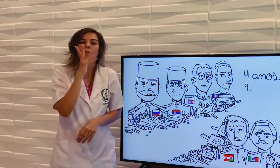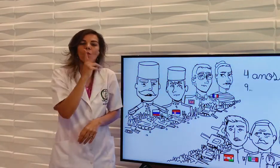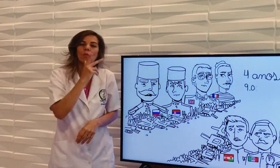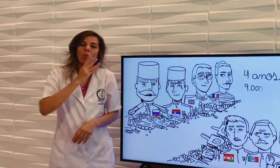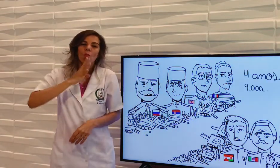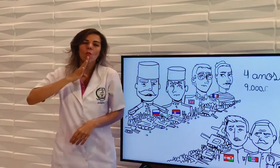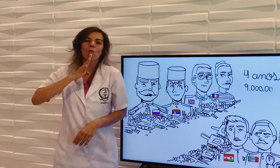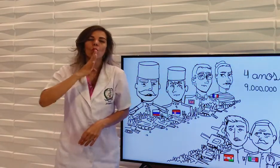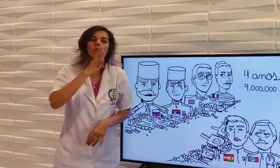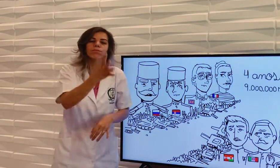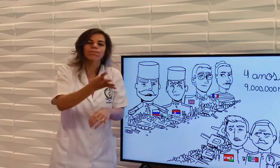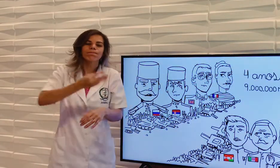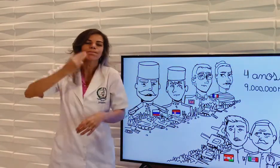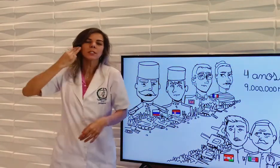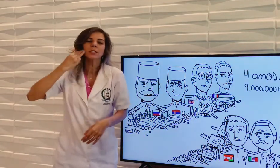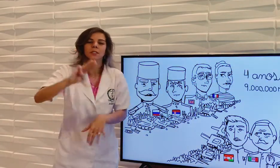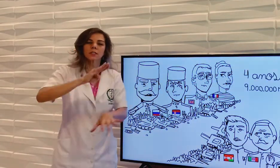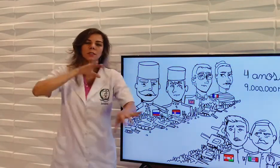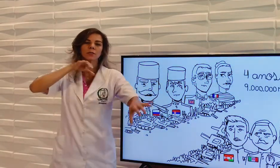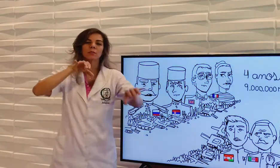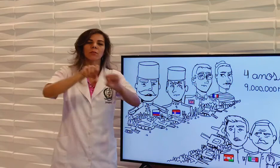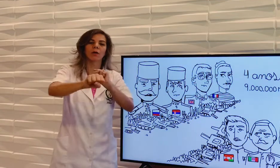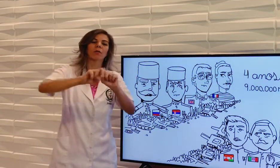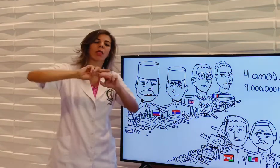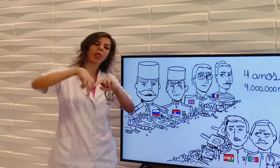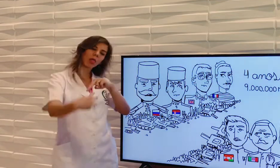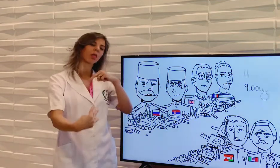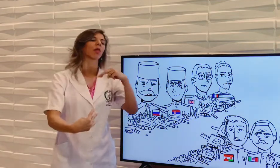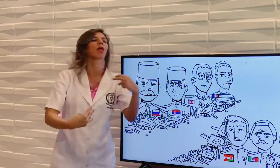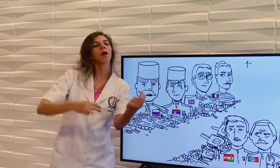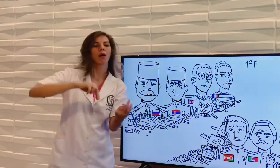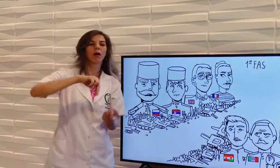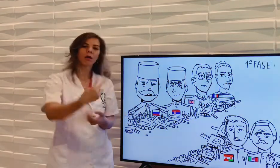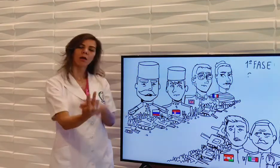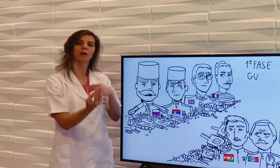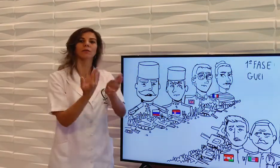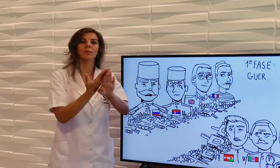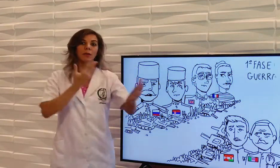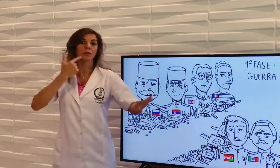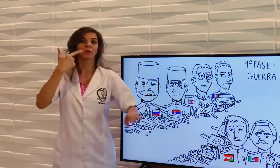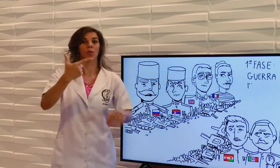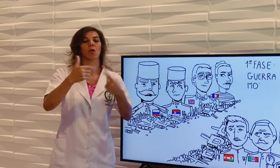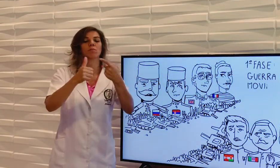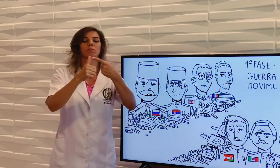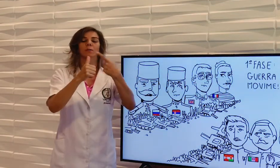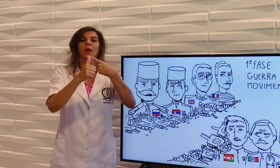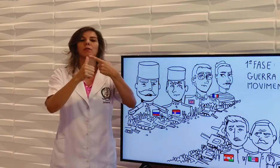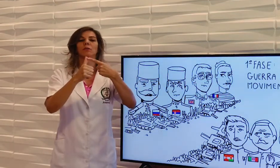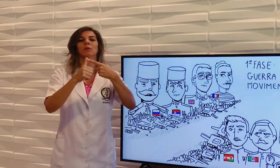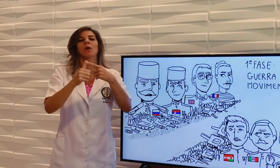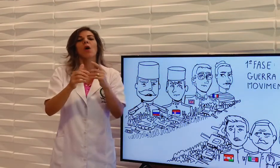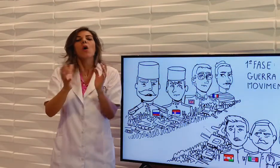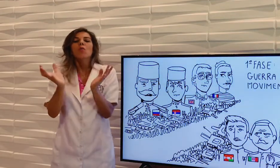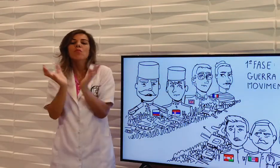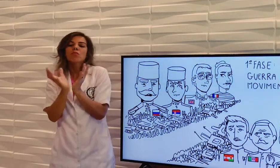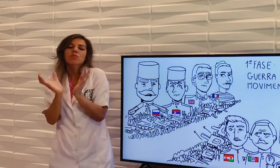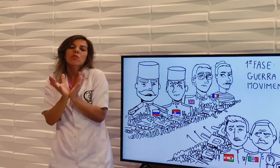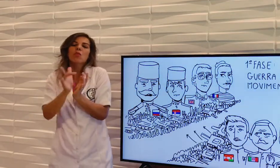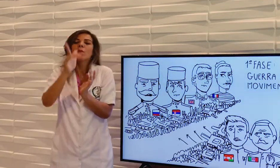de mortes. Ela foi dividida em 2 fases. A primeira foi a de movimento, na qual a Alemanha avançou